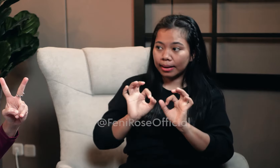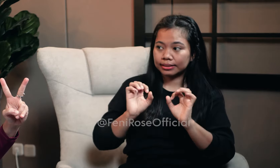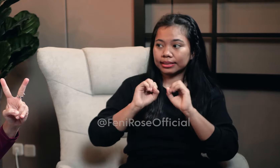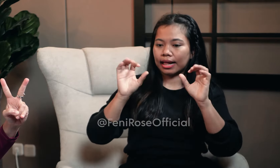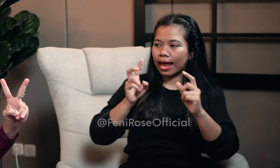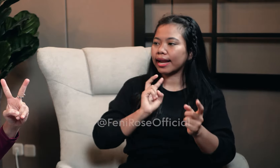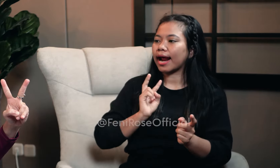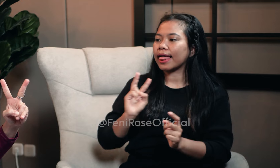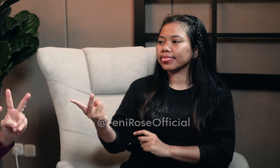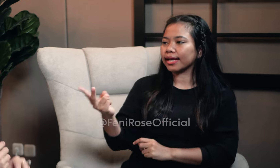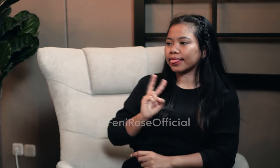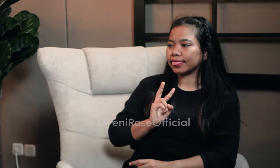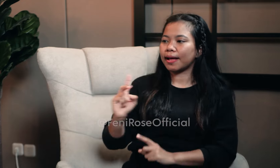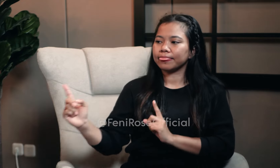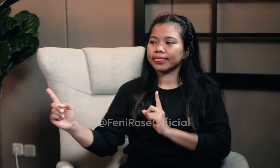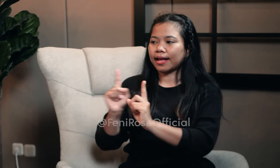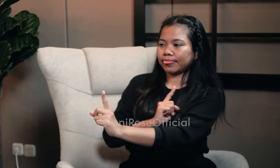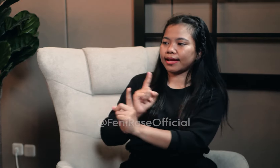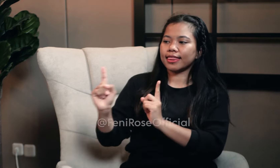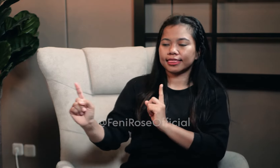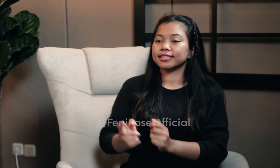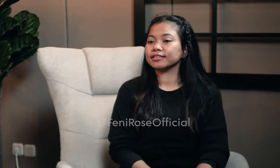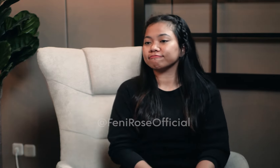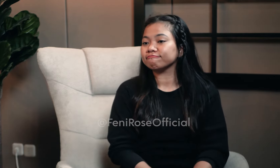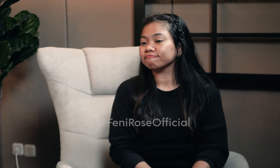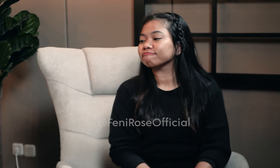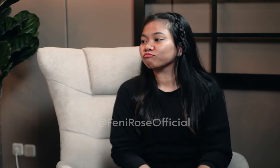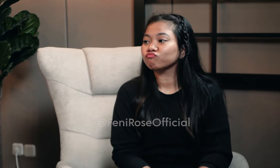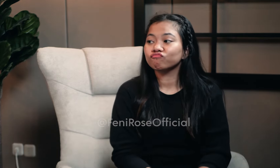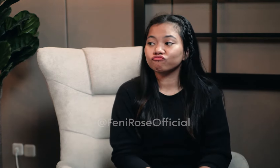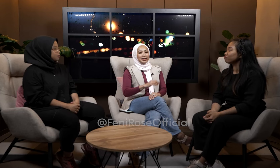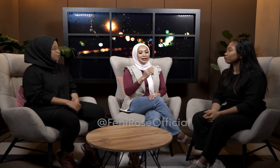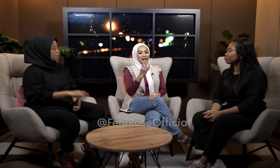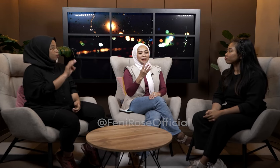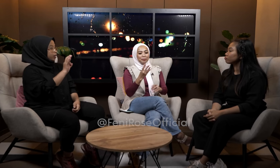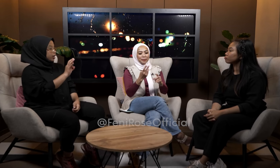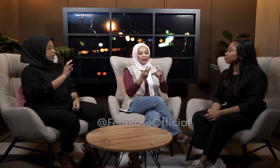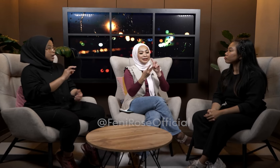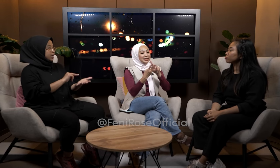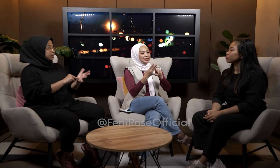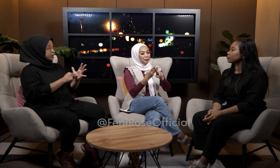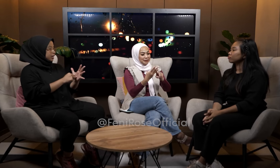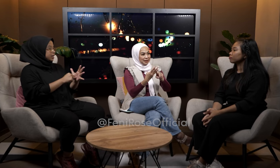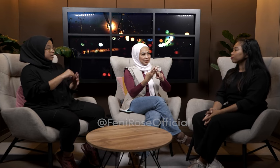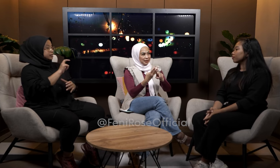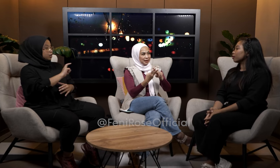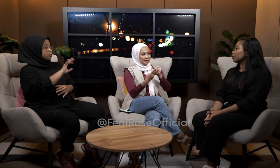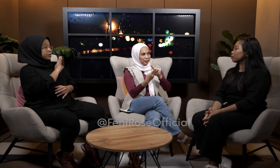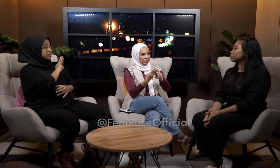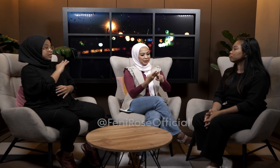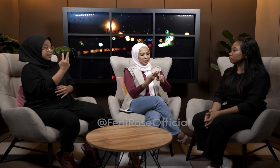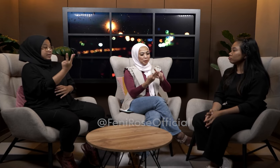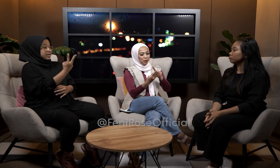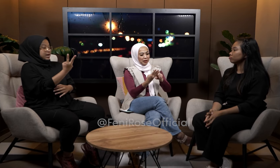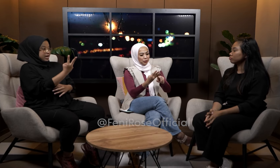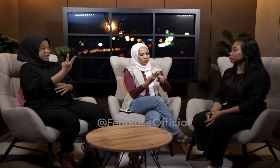pas iklan ee bergantian seperti itu mbak oh nah ini kan ada ada tiga capres kan tiga capres sama moderator